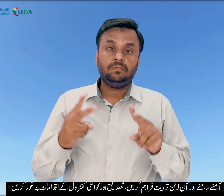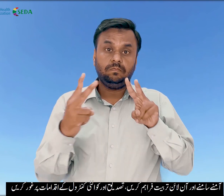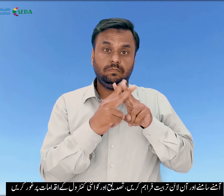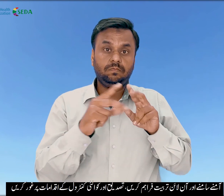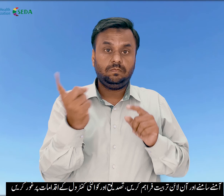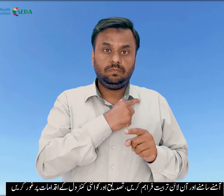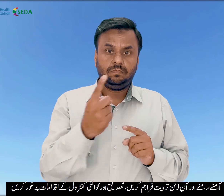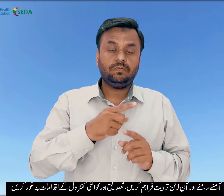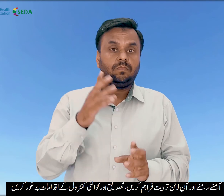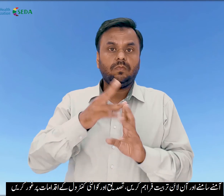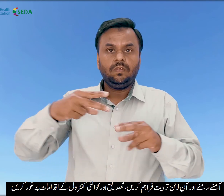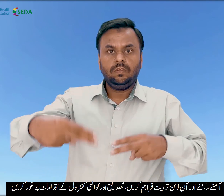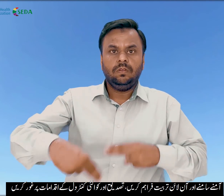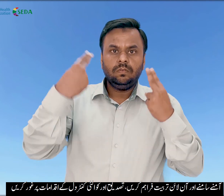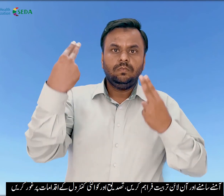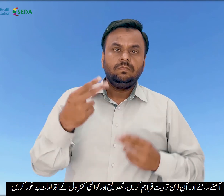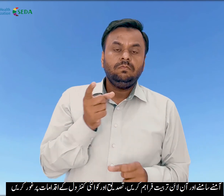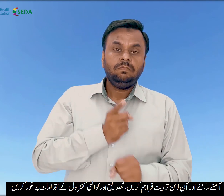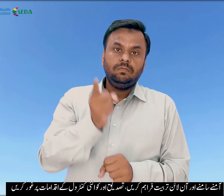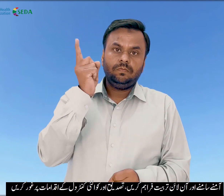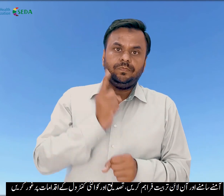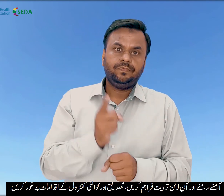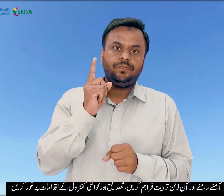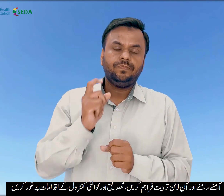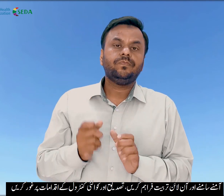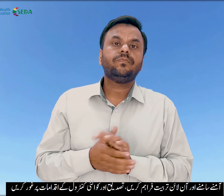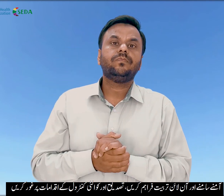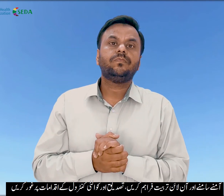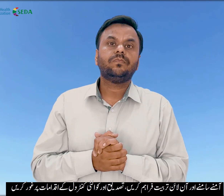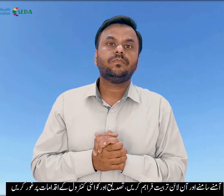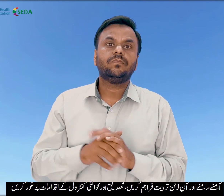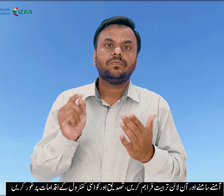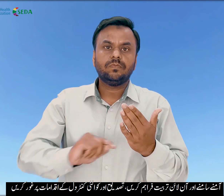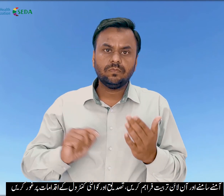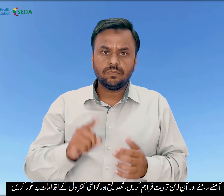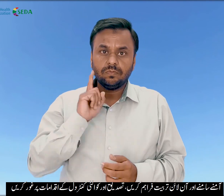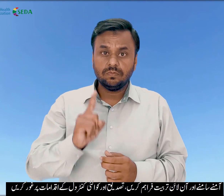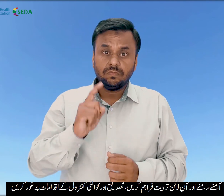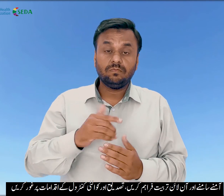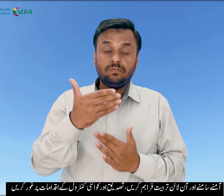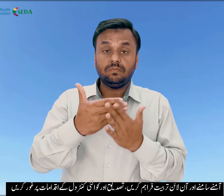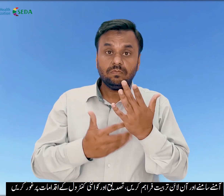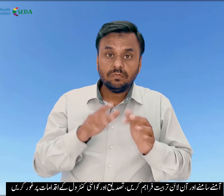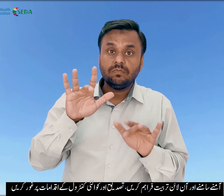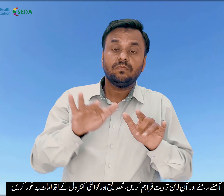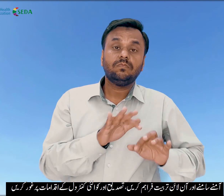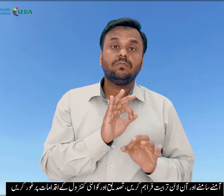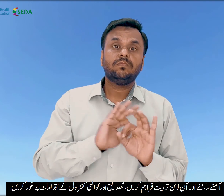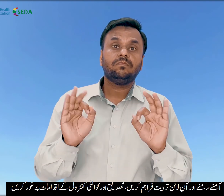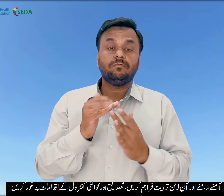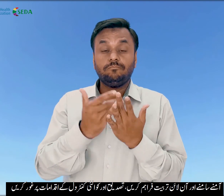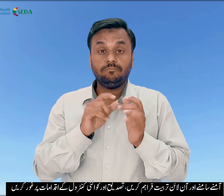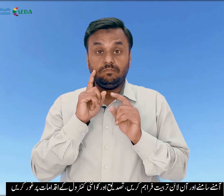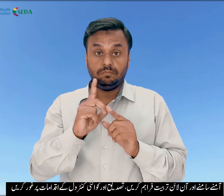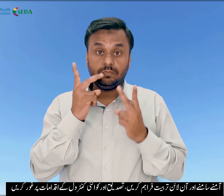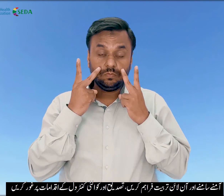آمنے سامنے اور آن لائن تربیت فراہم کریں۔ تصدیق اور کوالٹی کنٹرول کے اقدامات پر غور